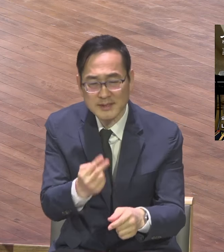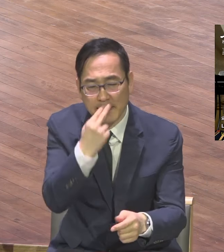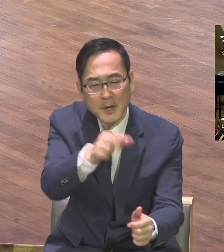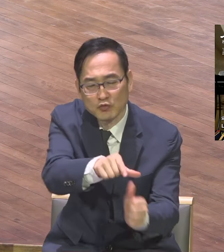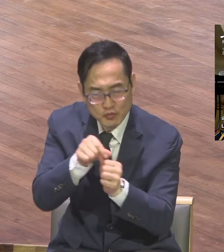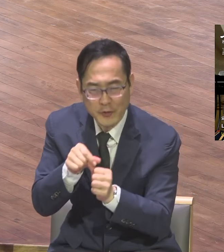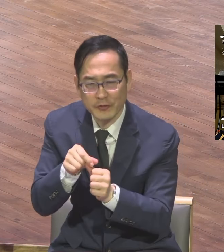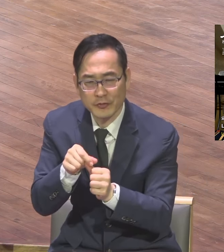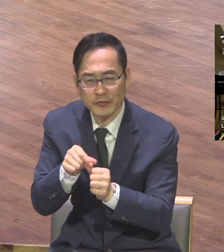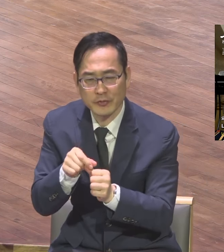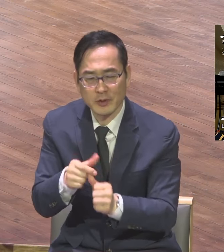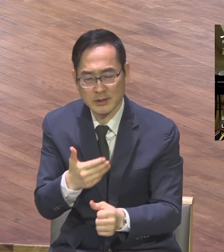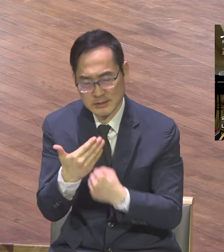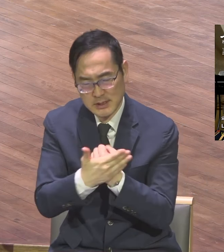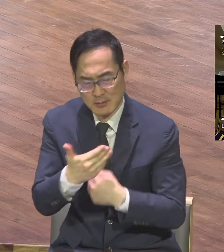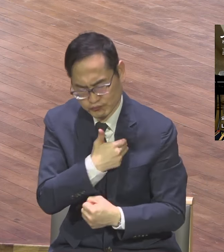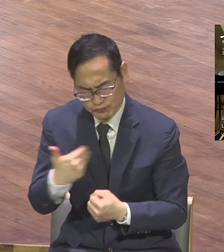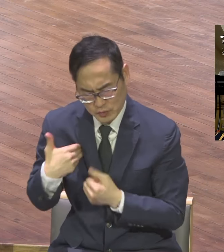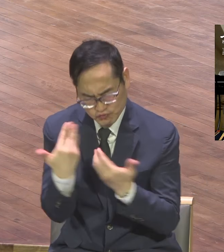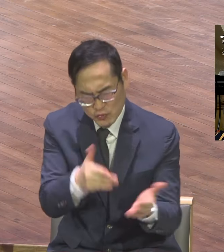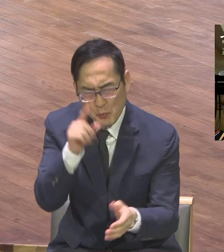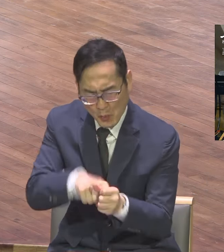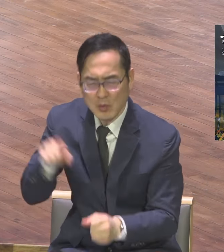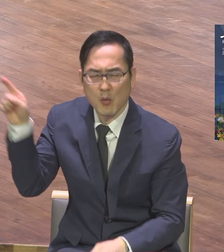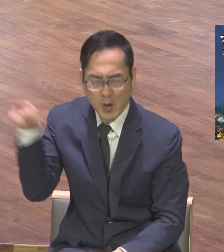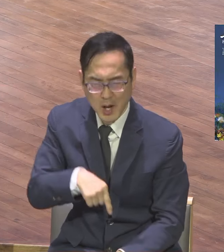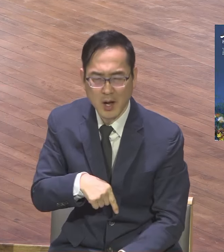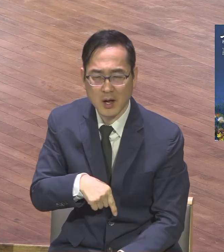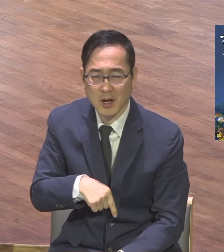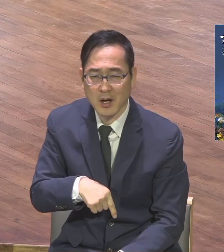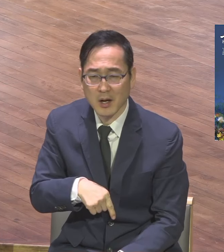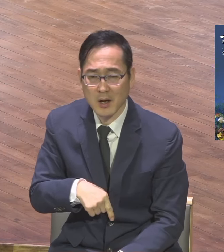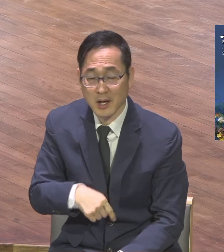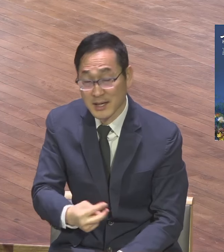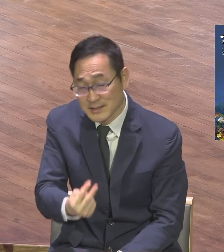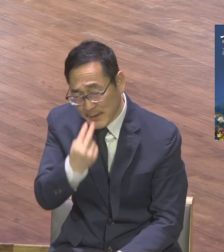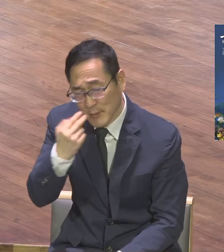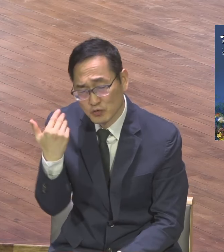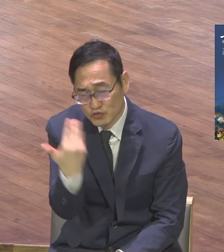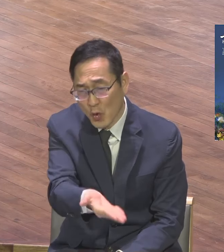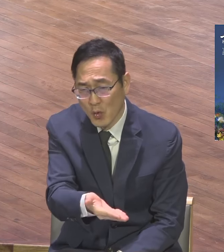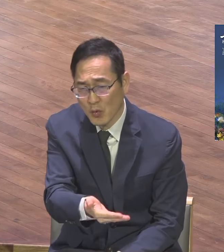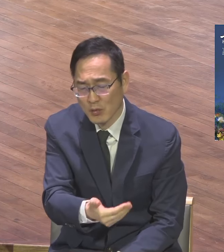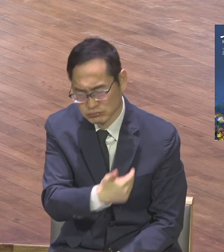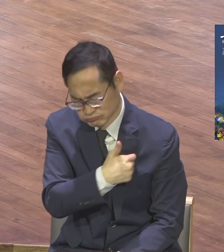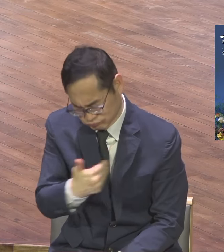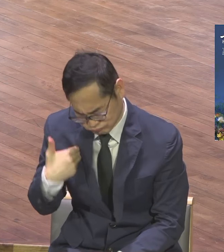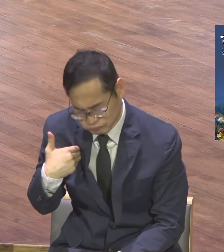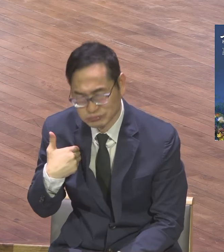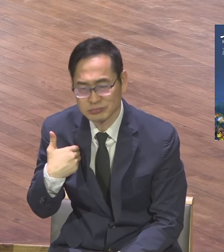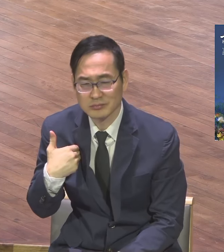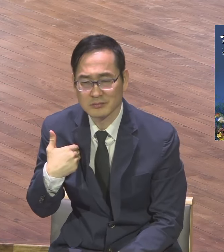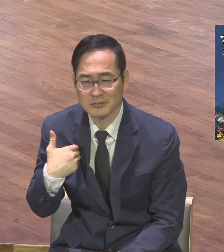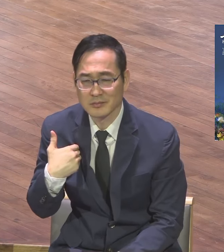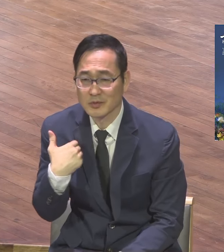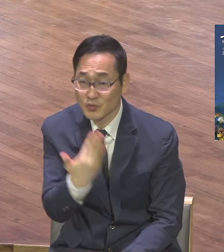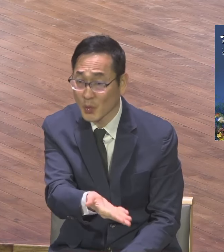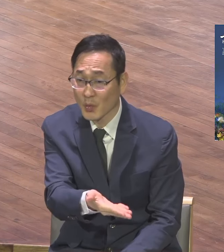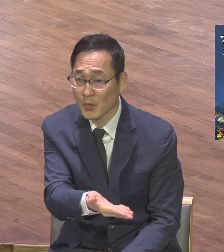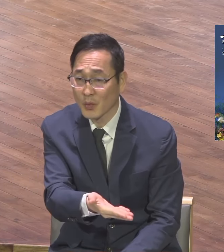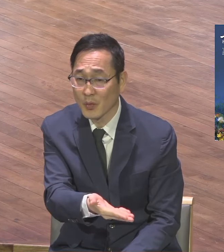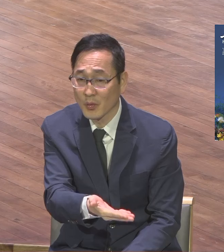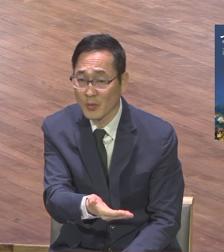얻게 하려 하는 이것이니라. 생명을 얻게 하되 풍성히 얻게. 예수님